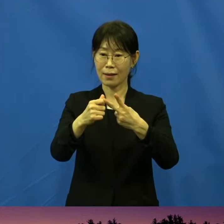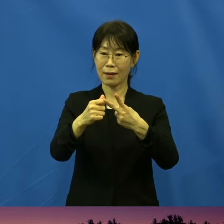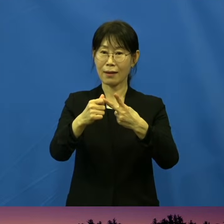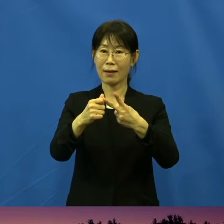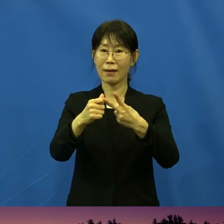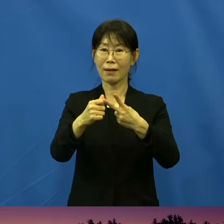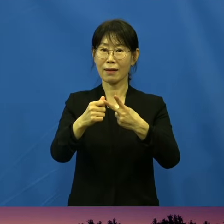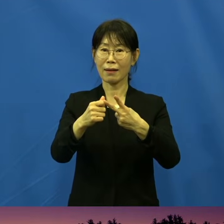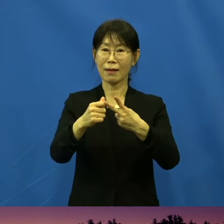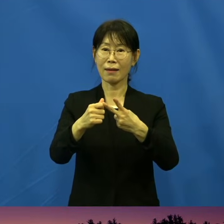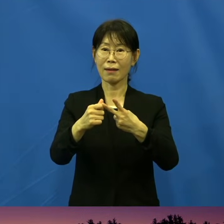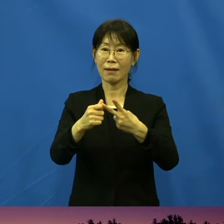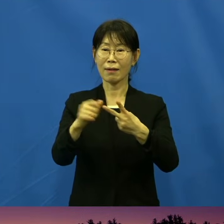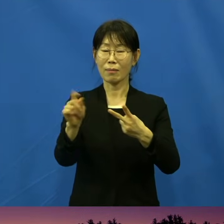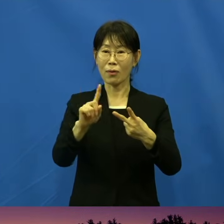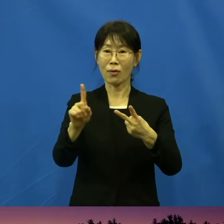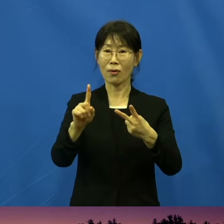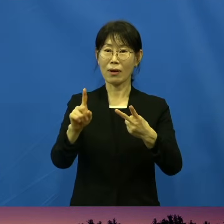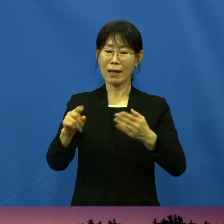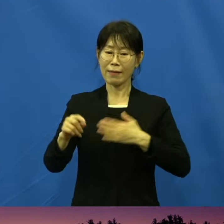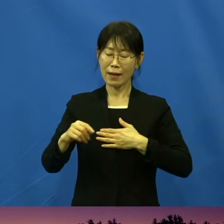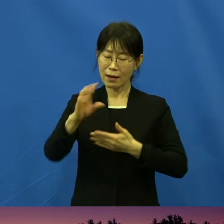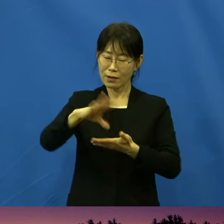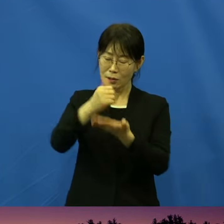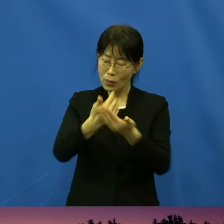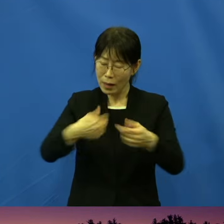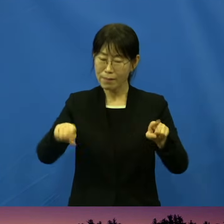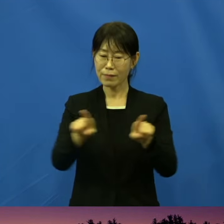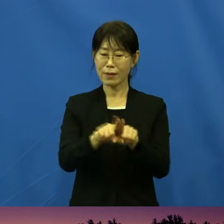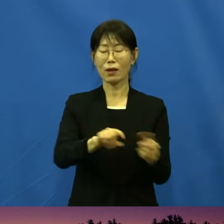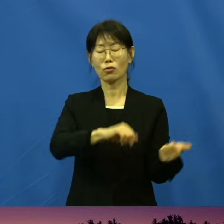오늘 끊임없이 우리의 삶 속에 내가 그리스도와 함께